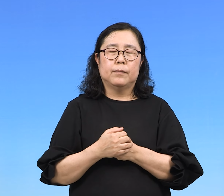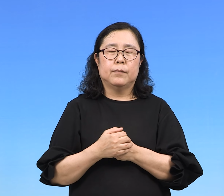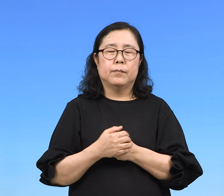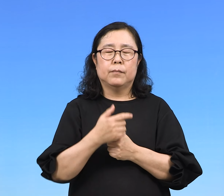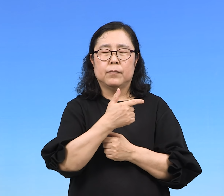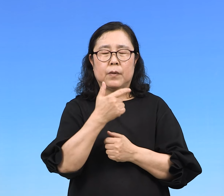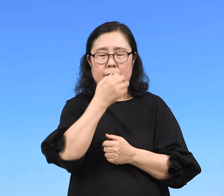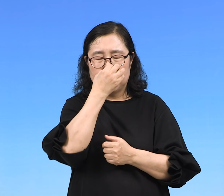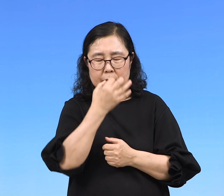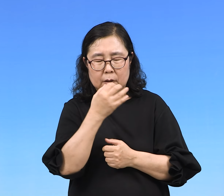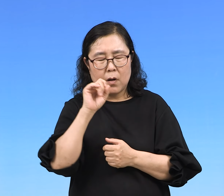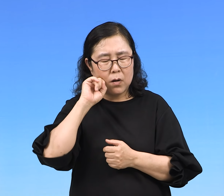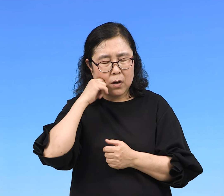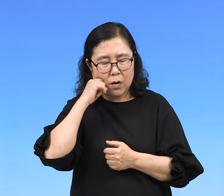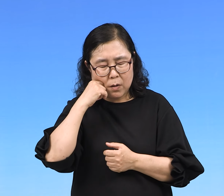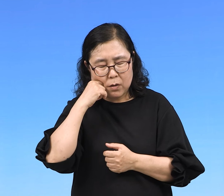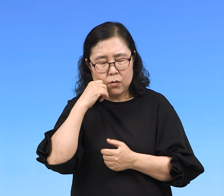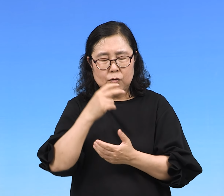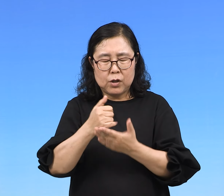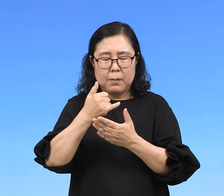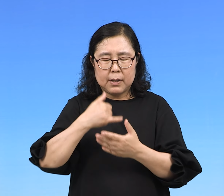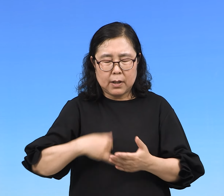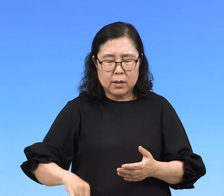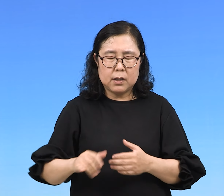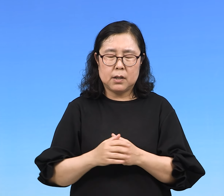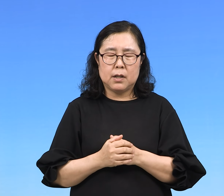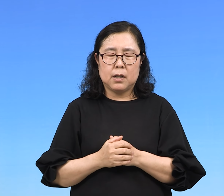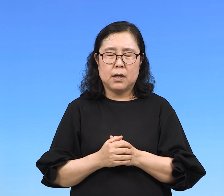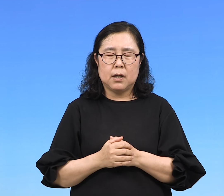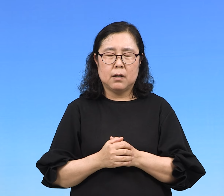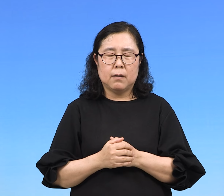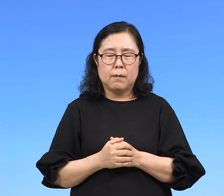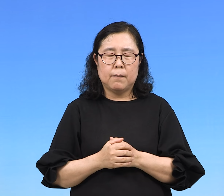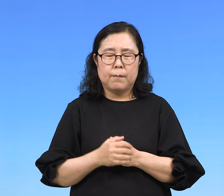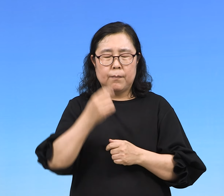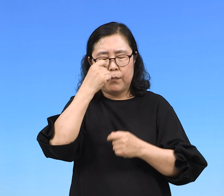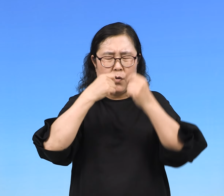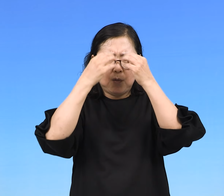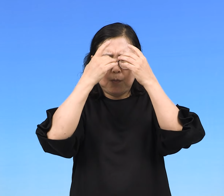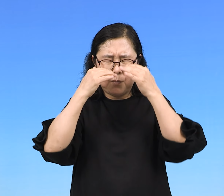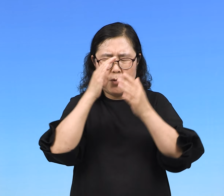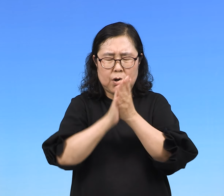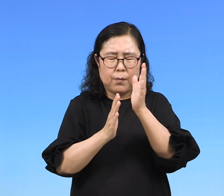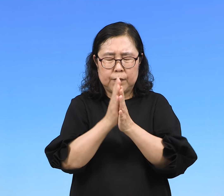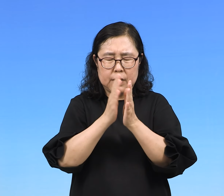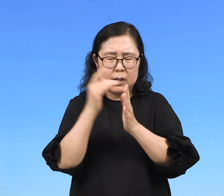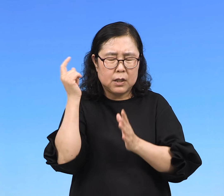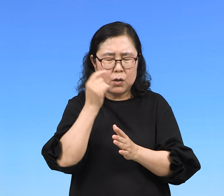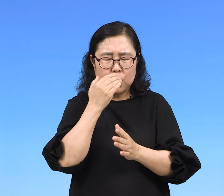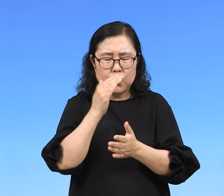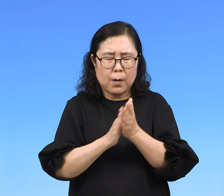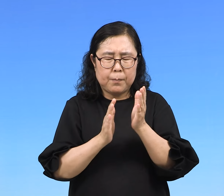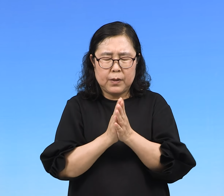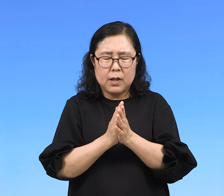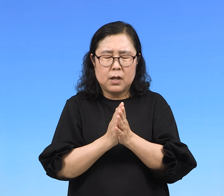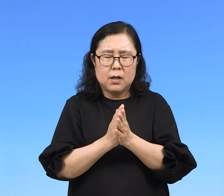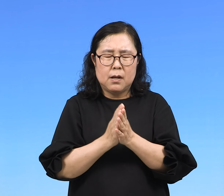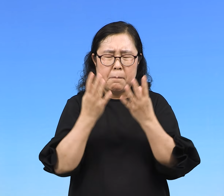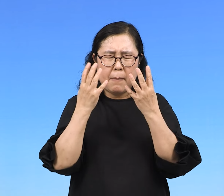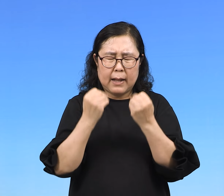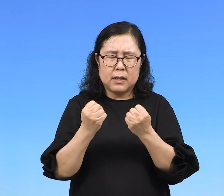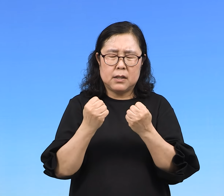너무나 아버지 지쳐 고갈하는 주님의 자녀들이 오늘도 아버지 눈물 없이 들을 수 없는 이런저런 사연을